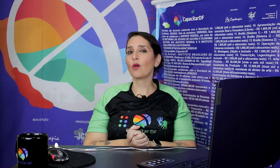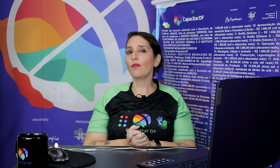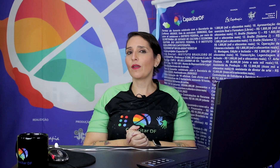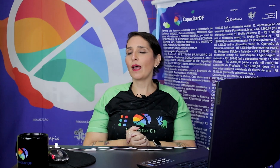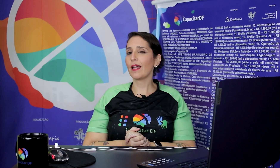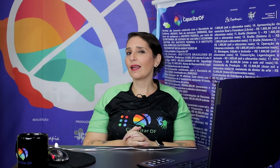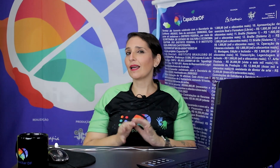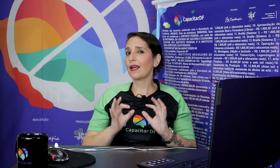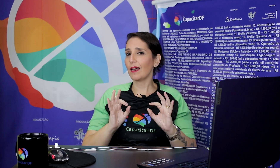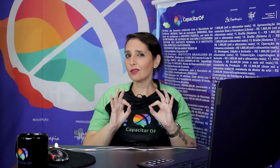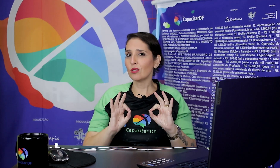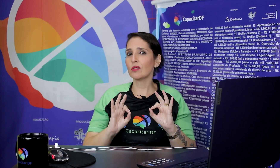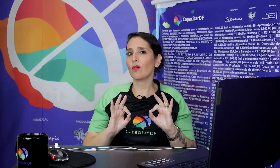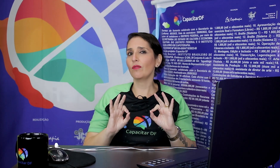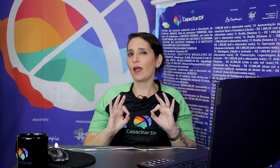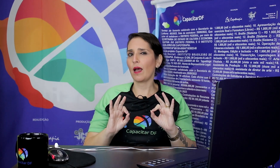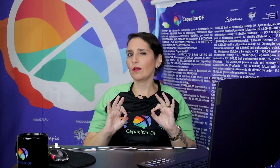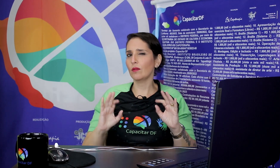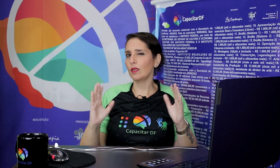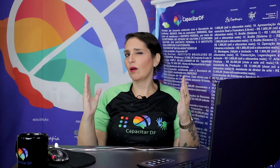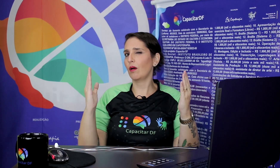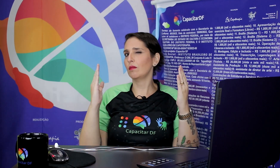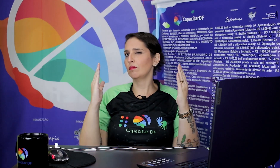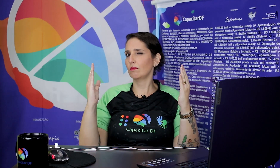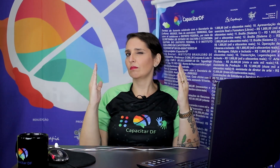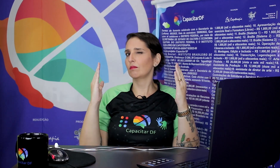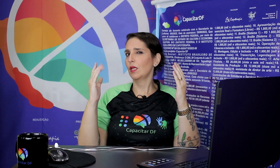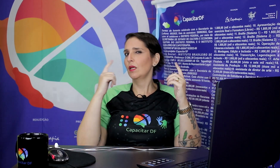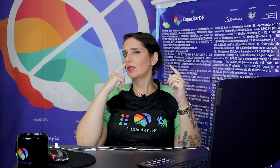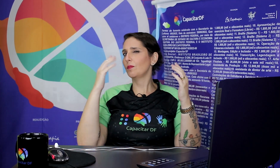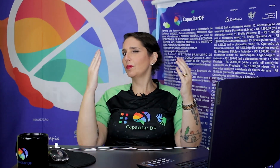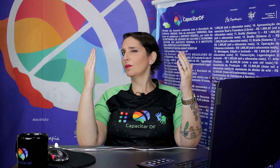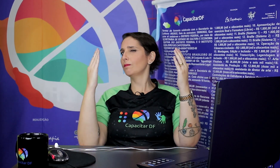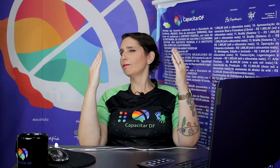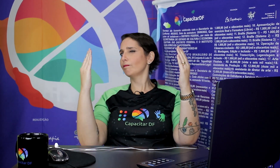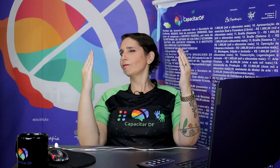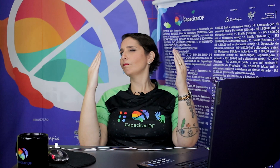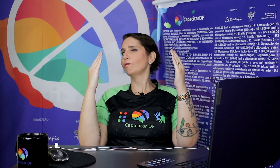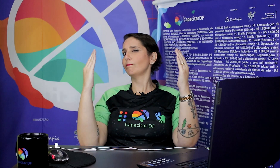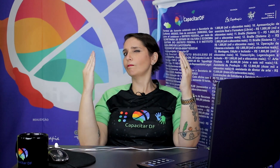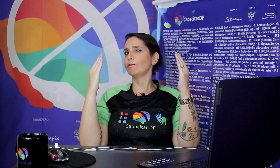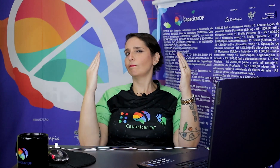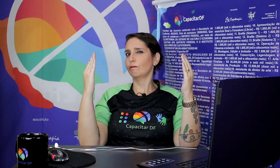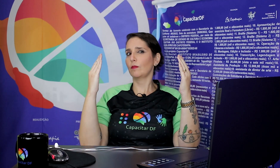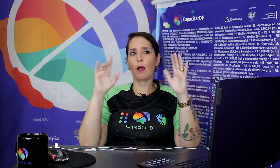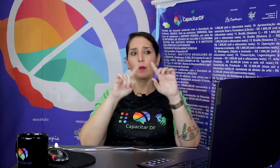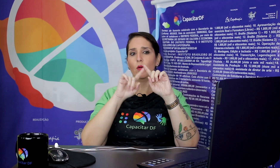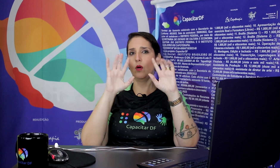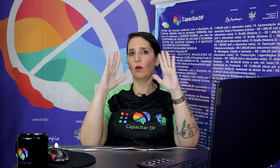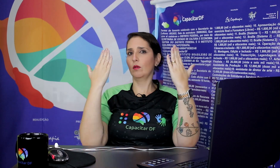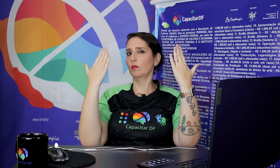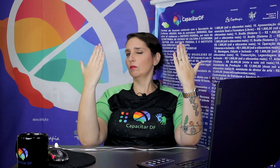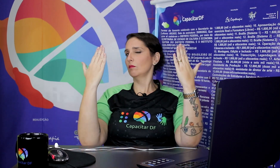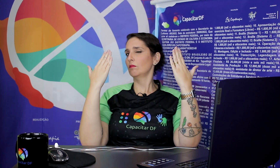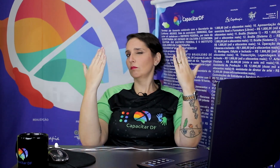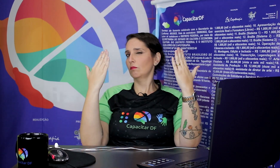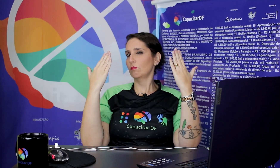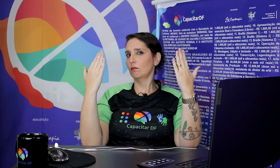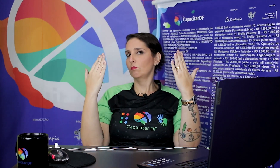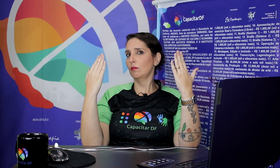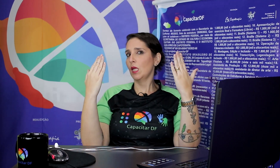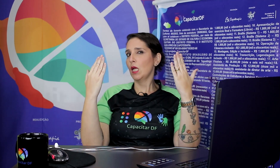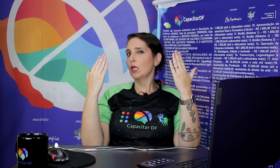Desconfiar. Desconfiar é aquela cara de desconfiado e, ó, tipo, a mão, ó.